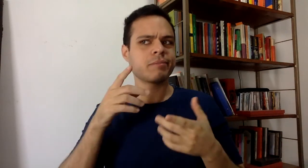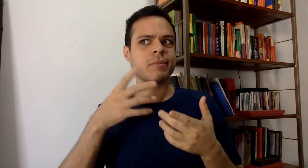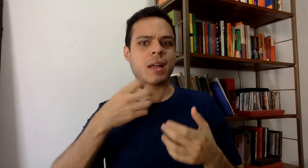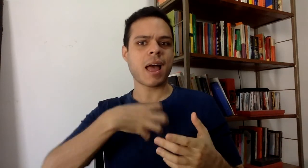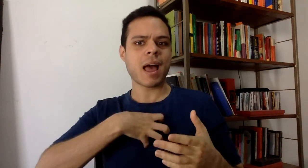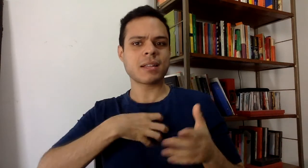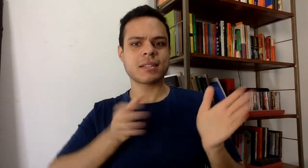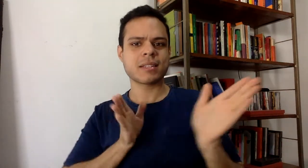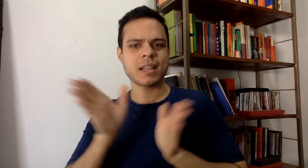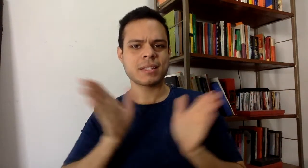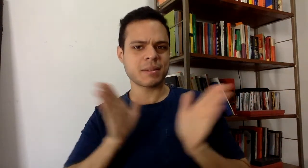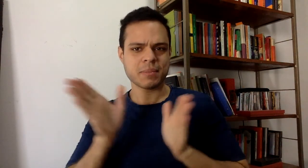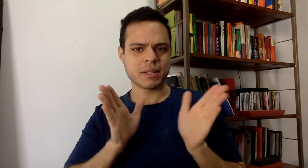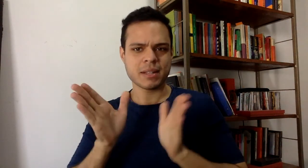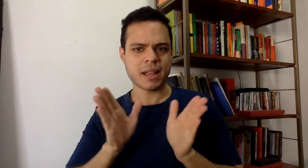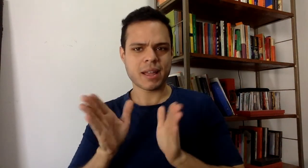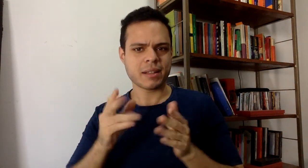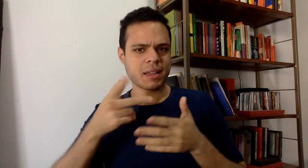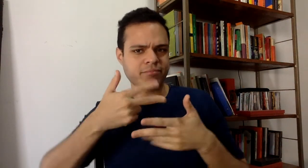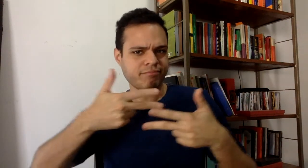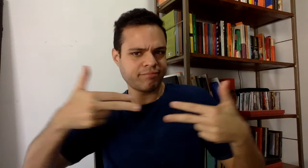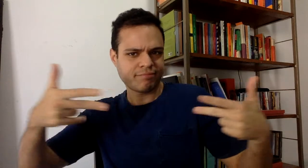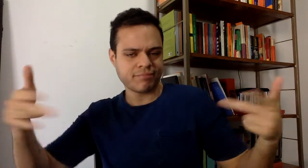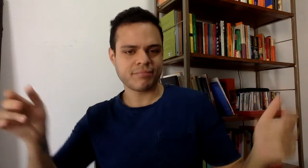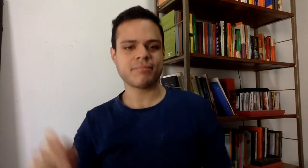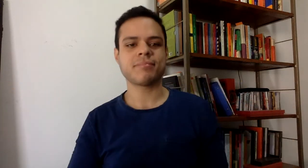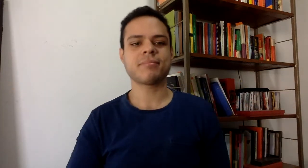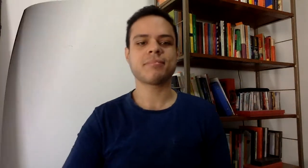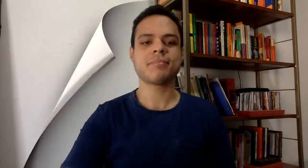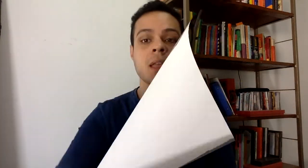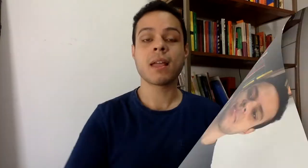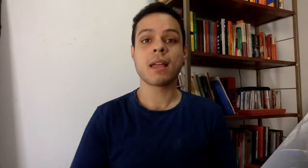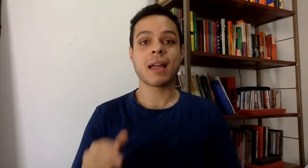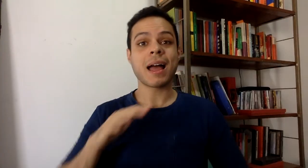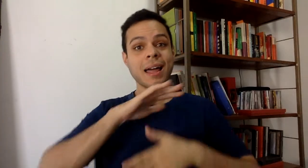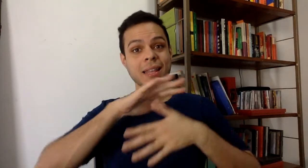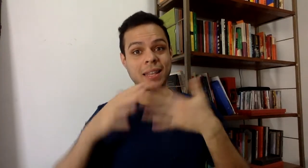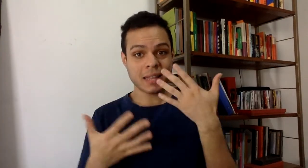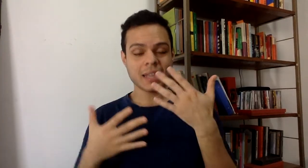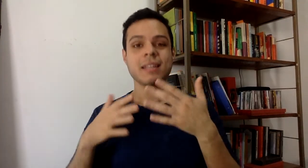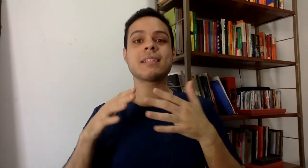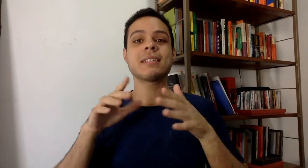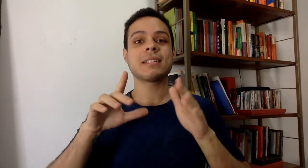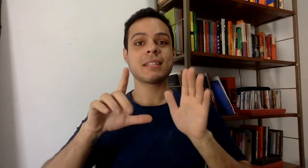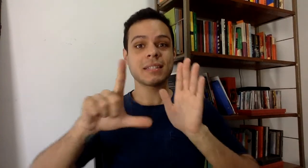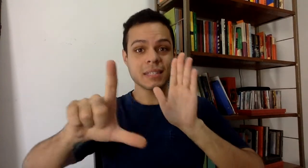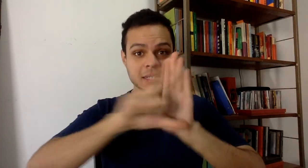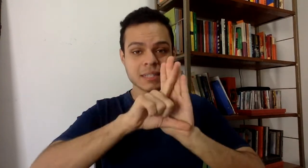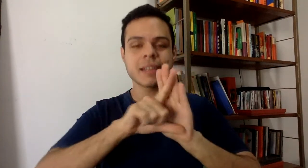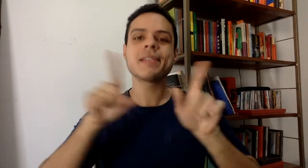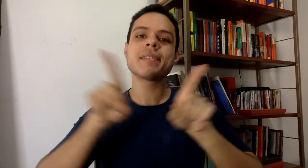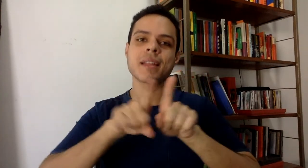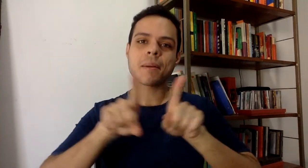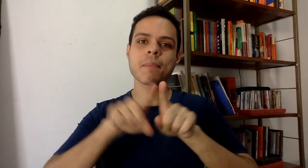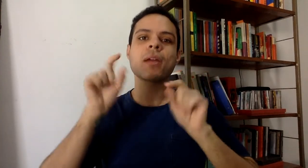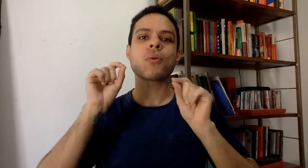E também fala de outras questões de acessibilidade. A Lei de Libras